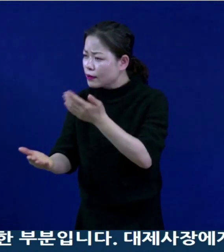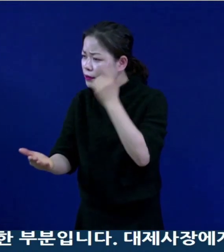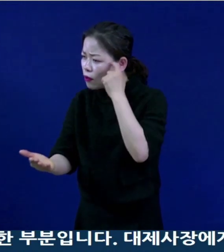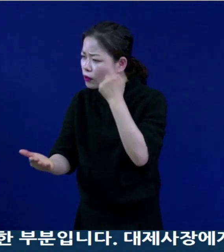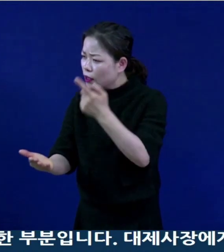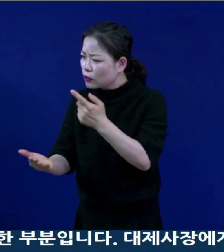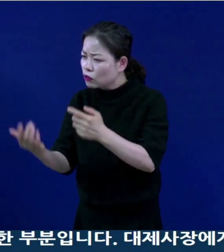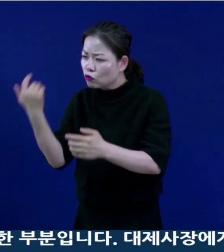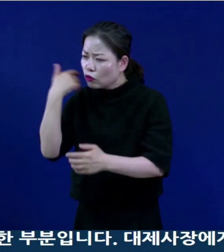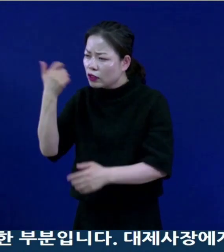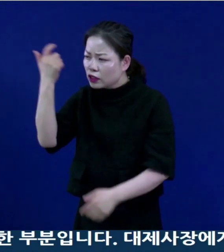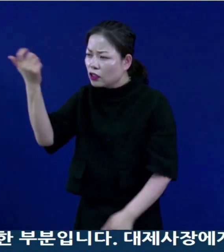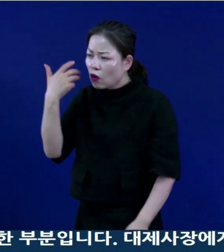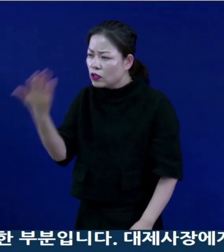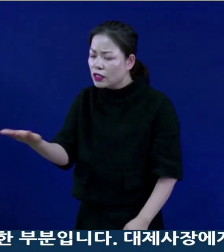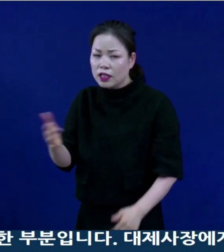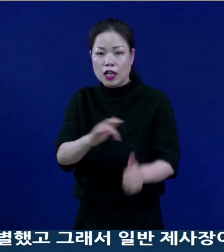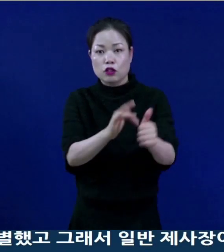이러고 답하시는 거예요.